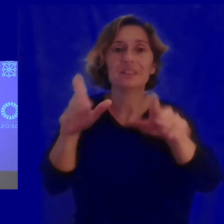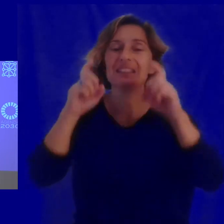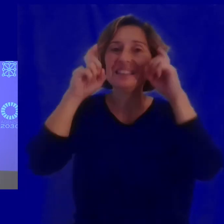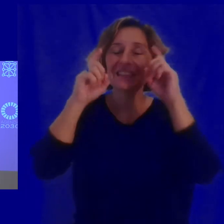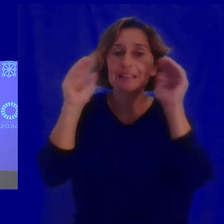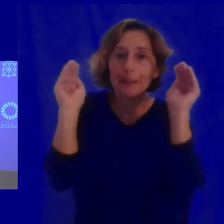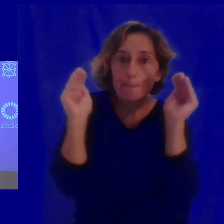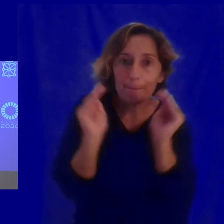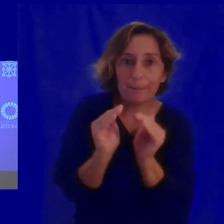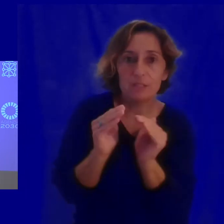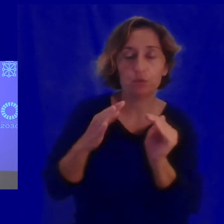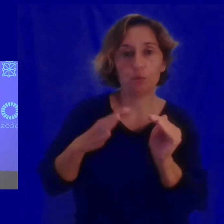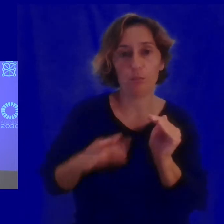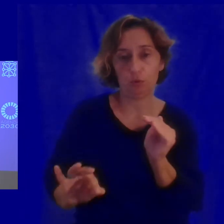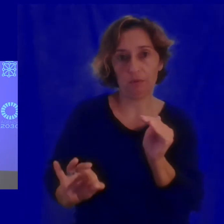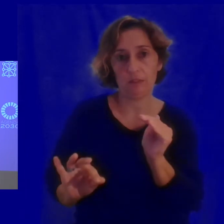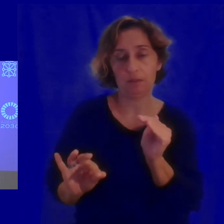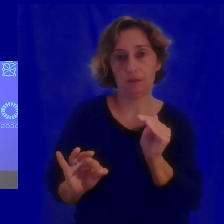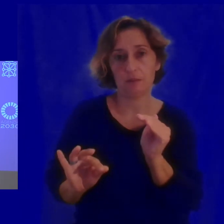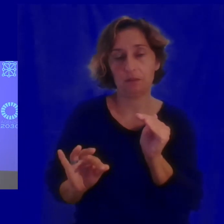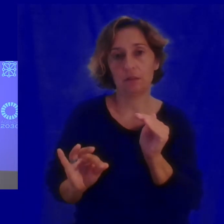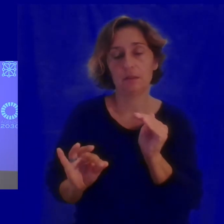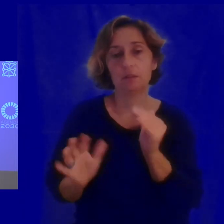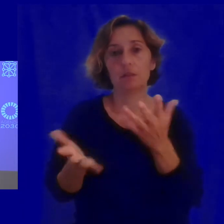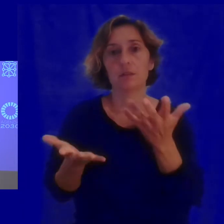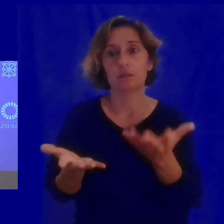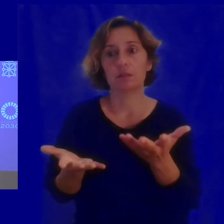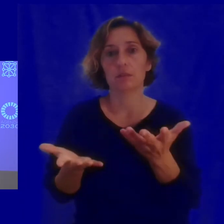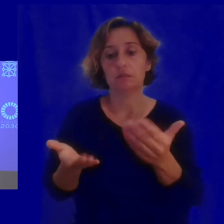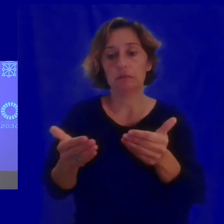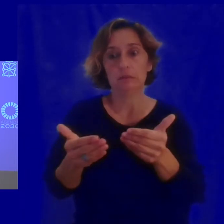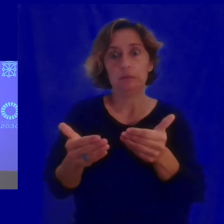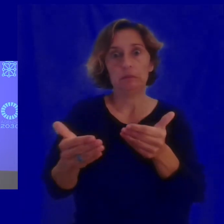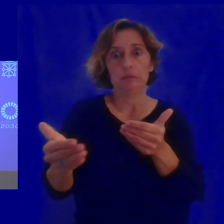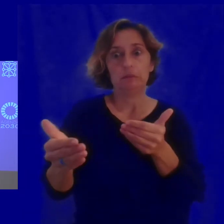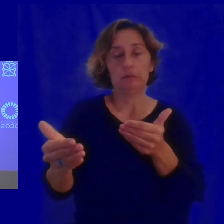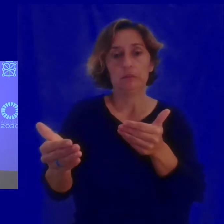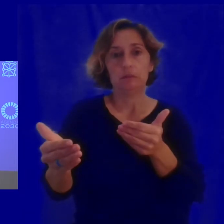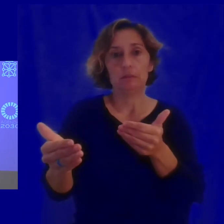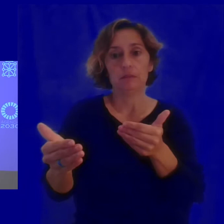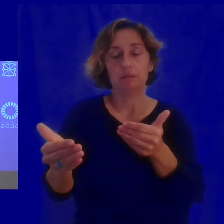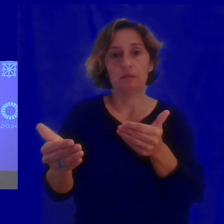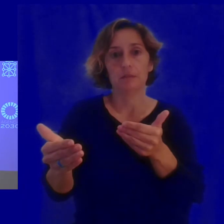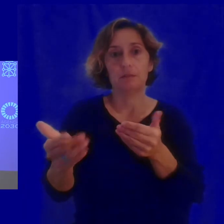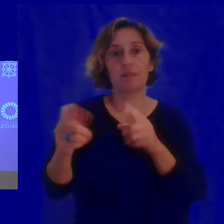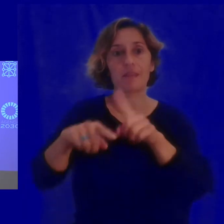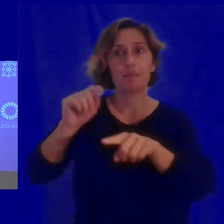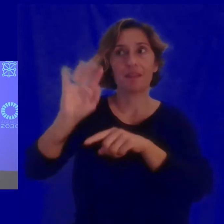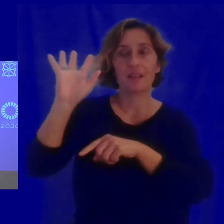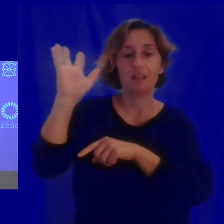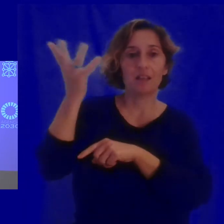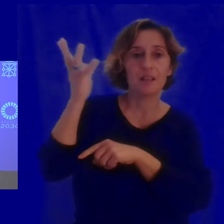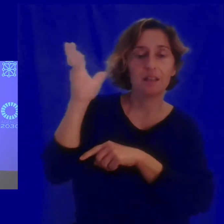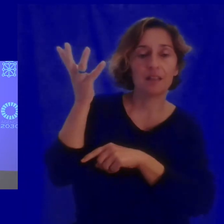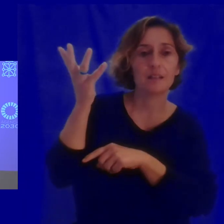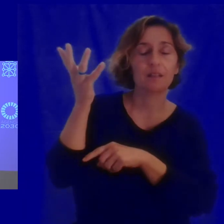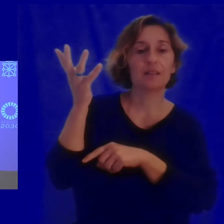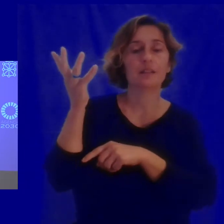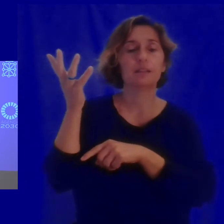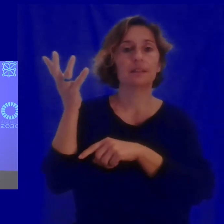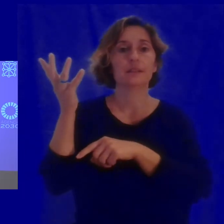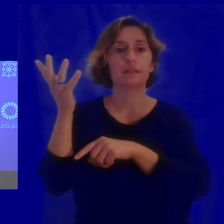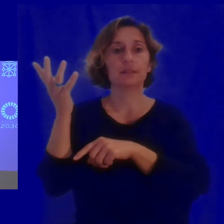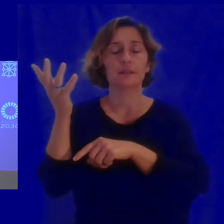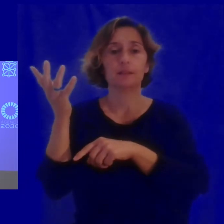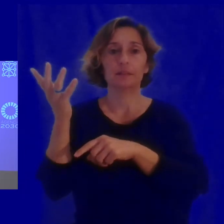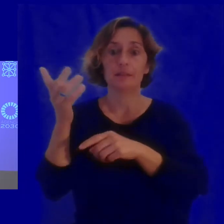reducidas posibles, para encajar una respuesta de lo que nos venga en relación con la climatología, con una cierta recuperación